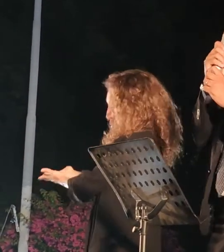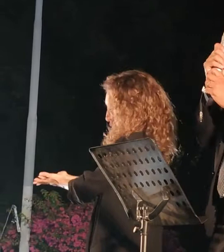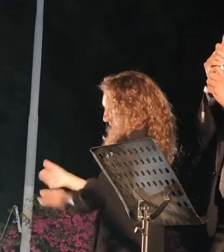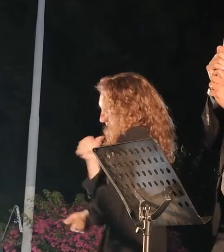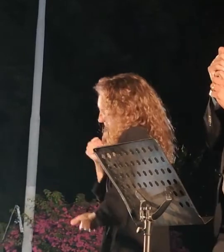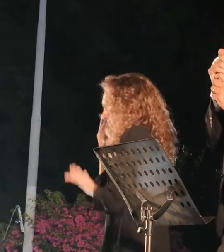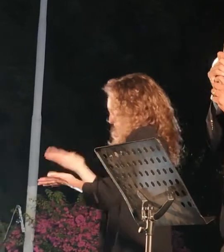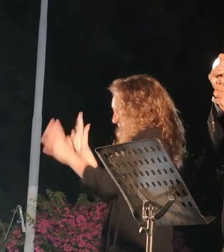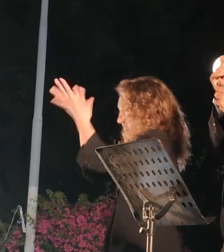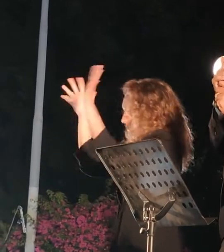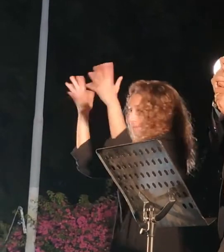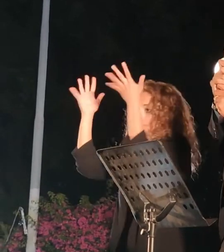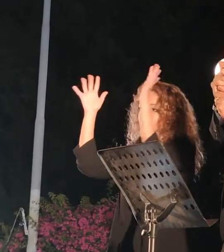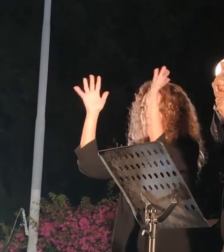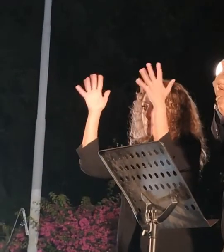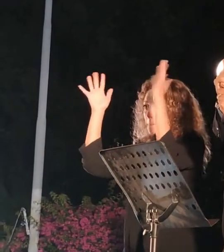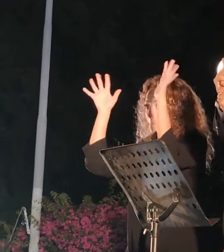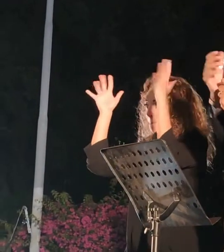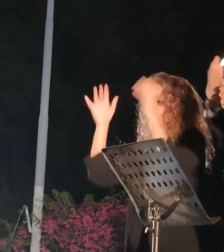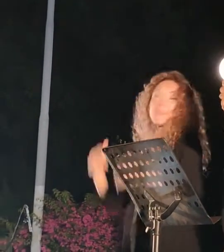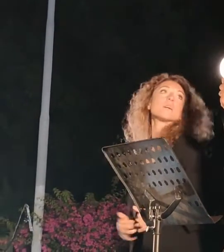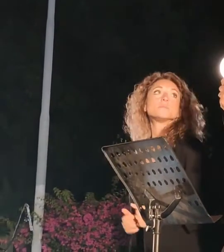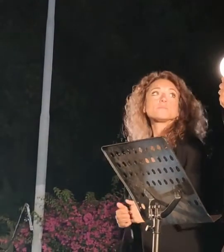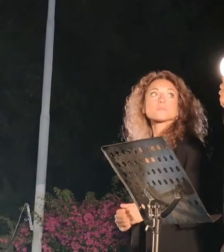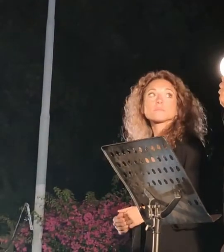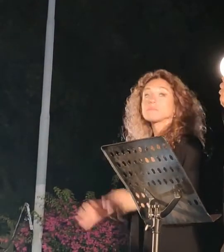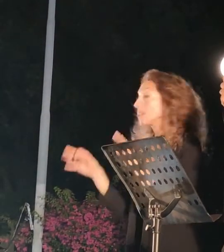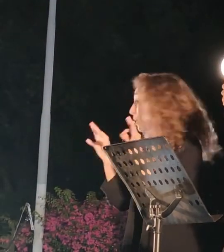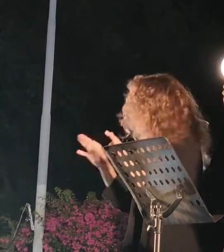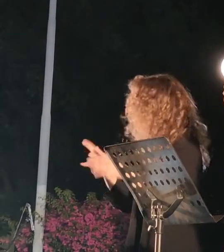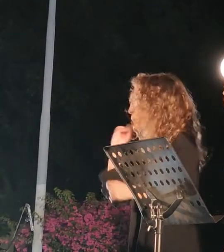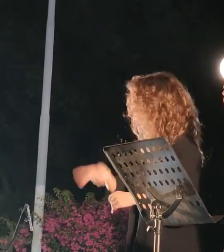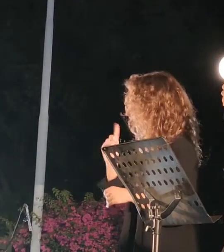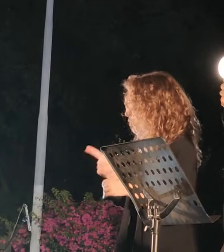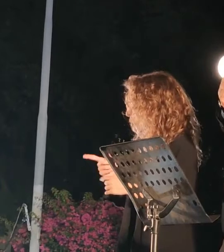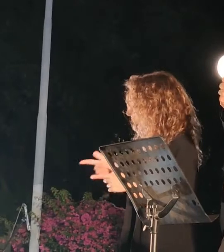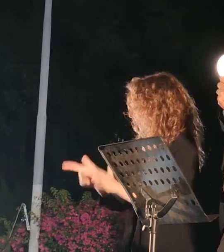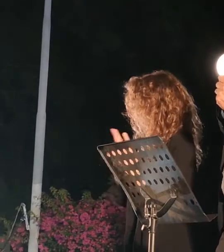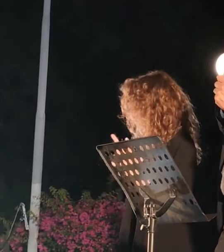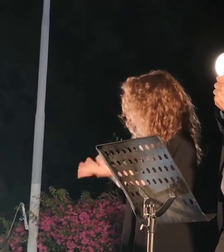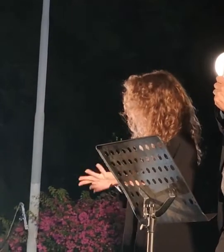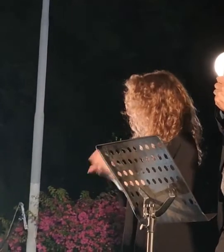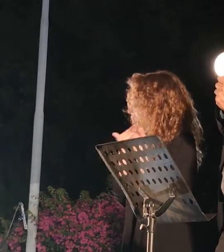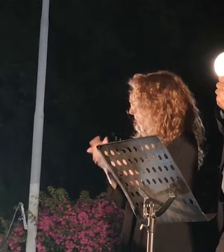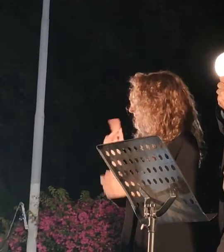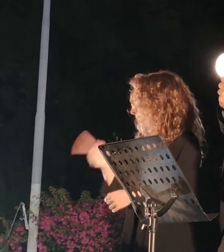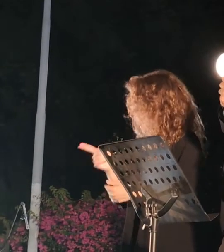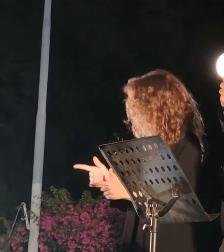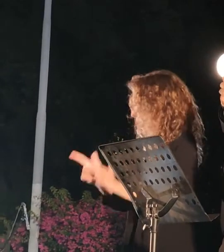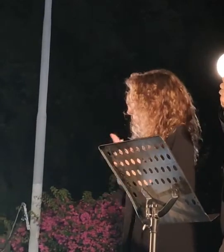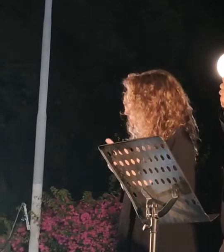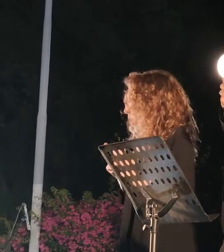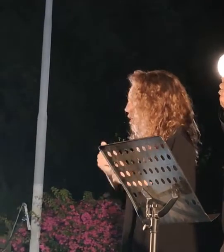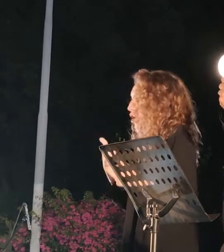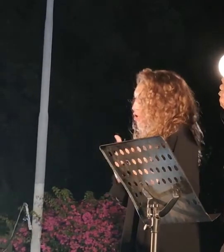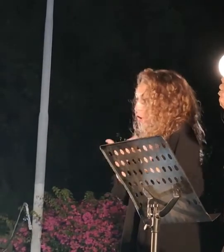E Cadeno De Luca che mi ha fatto questo regalo. Perché se oggi sono qua il giorno